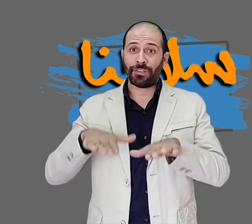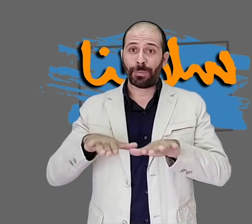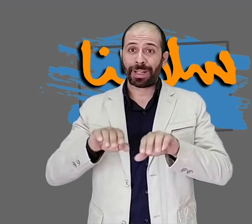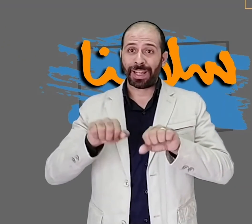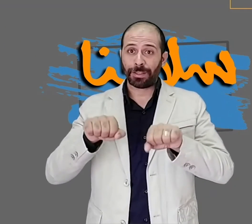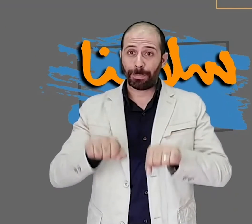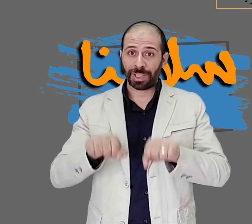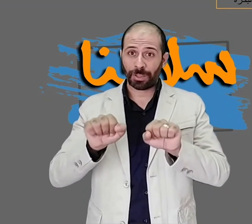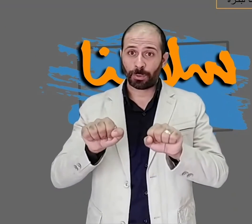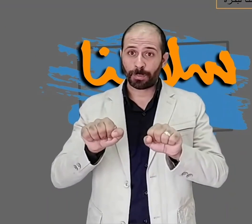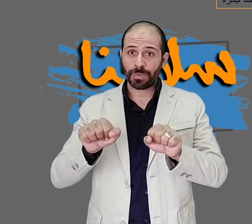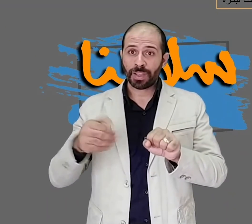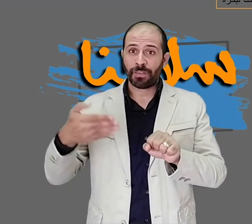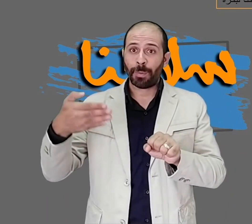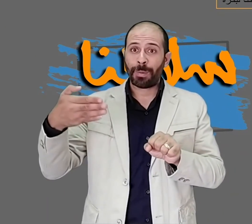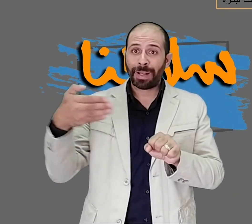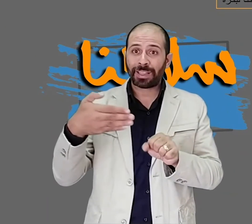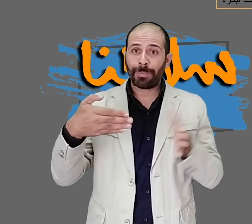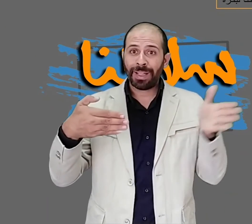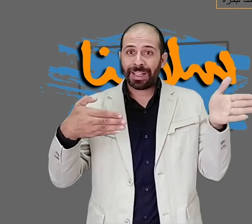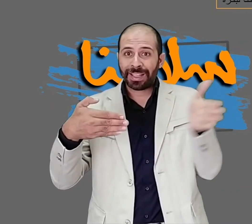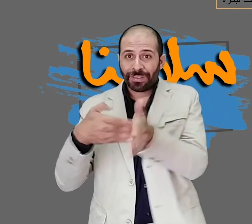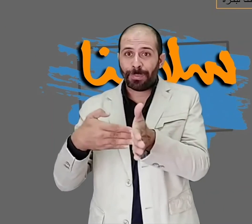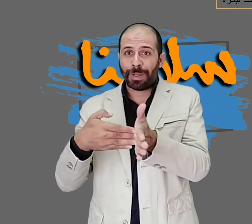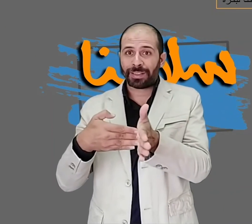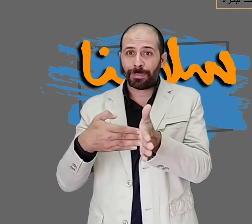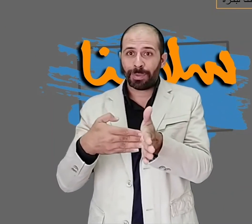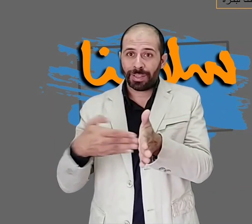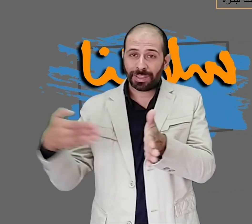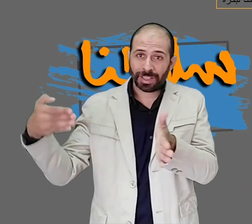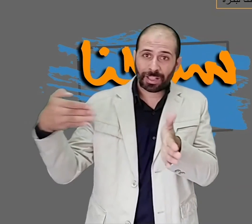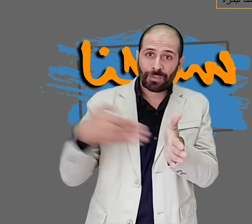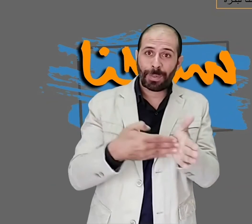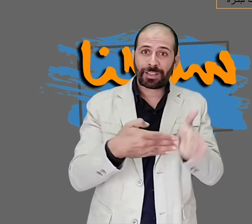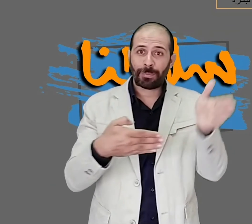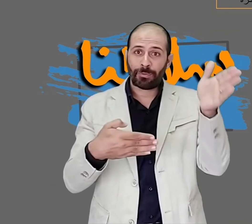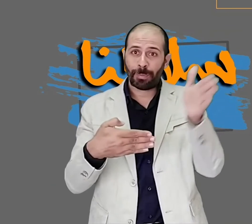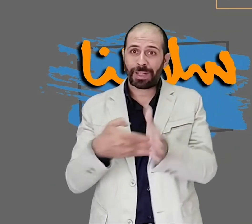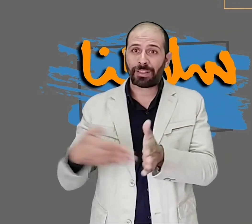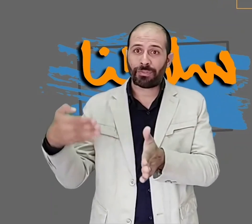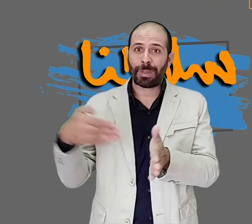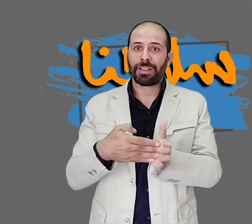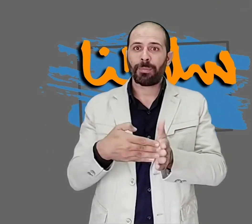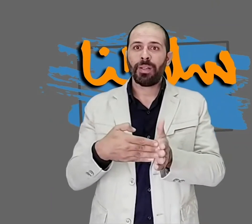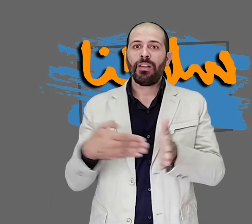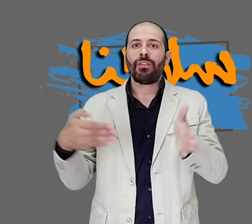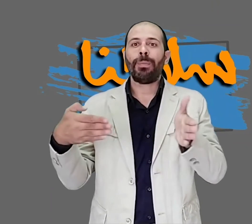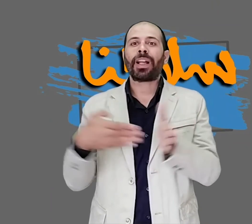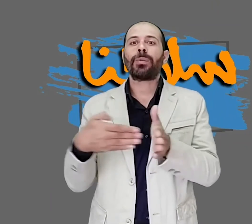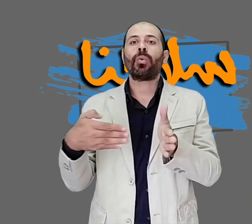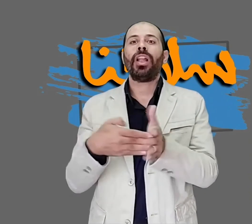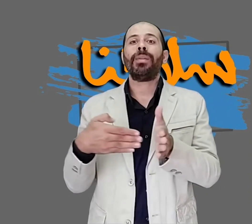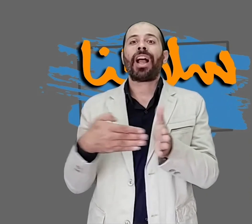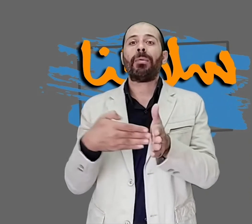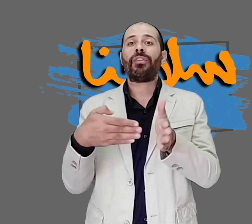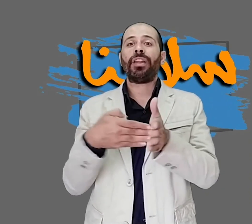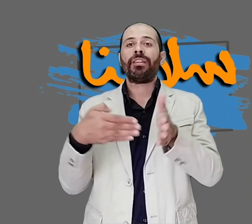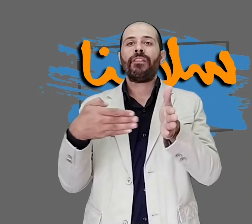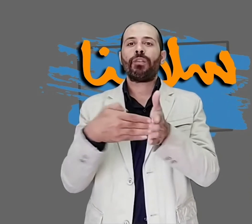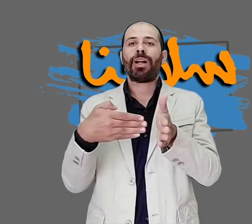في المكاتب بتاعتهم، اللي هو المكتب لازق في المكتب، داخل في المكتب، في مكتب، في مكتب. المكاتب كلها ملحمه فين؟ في